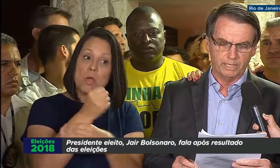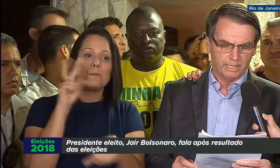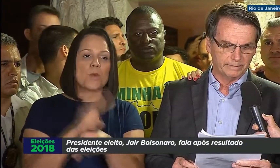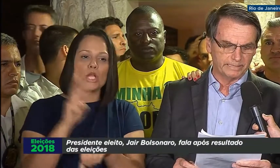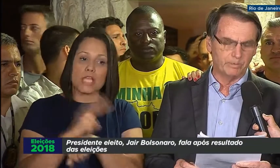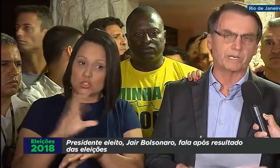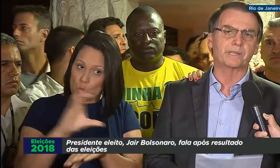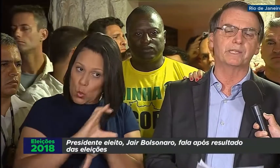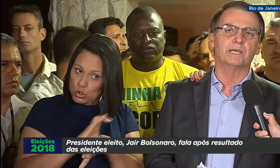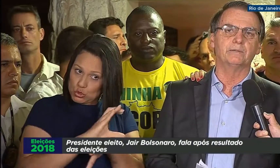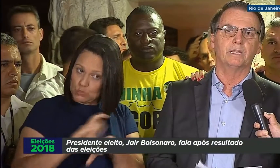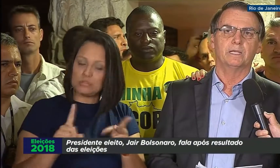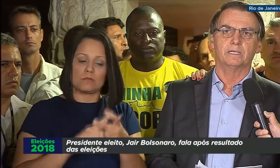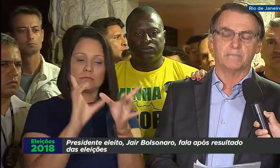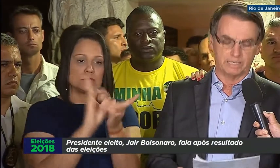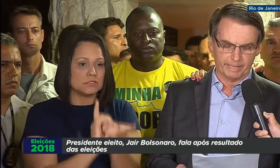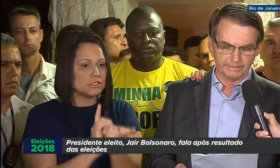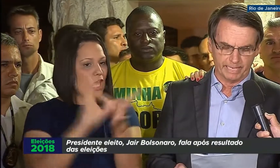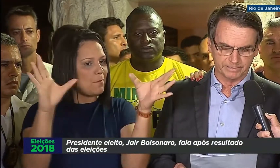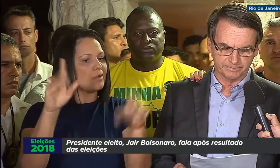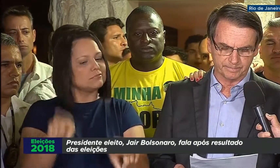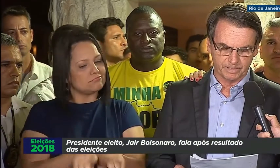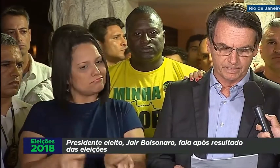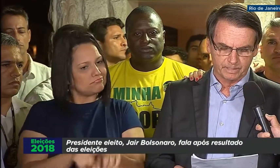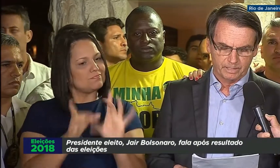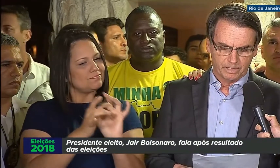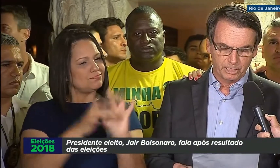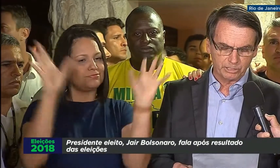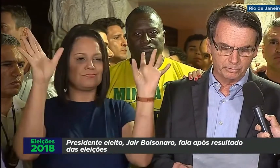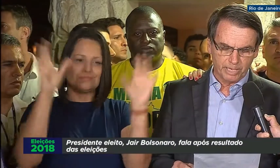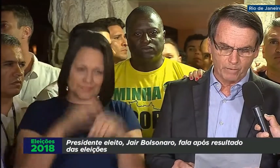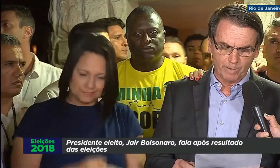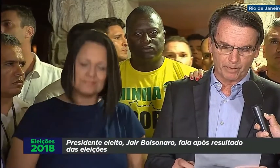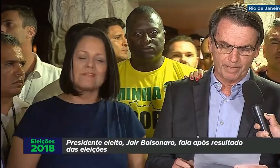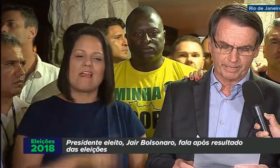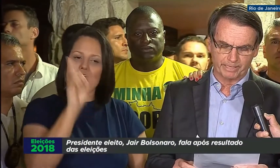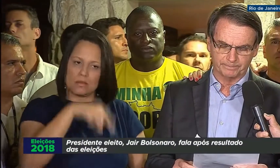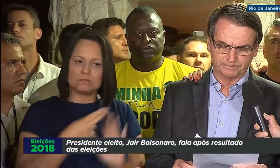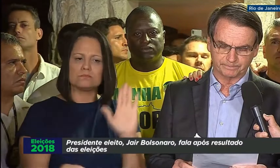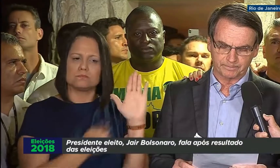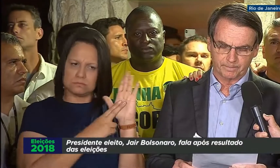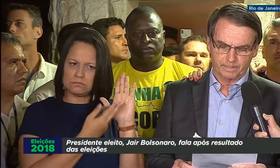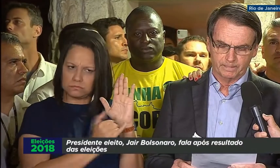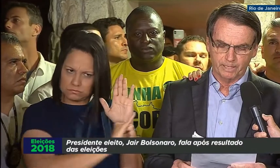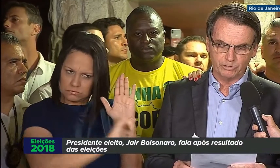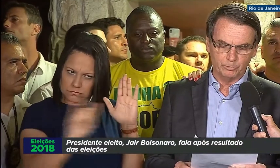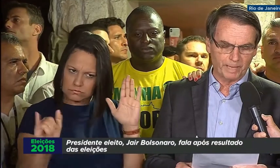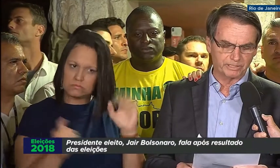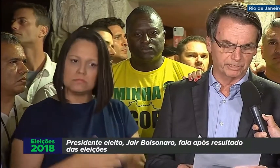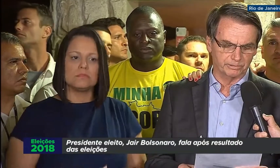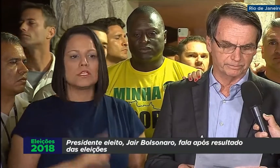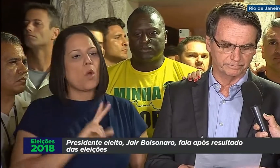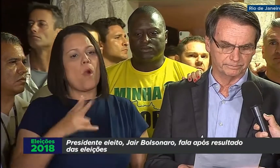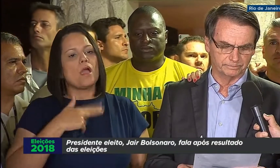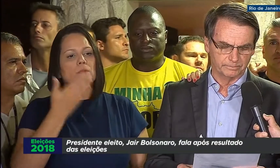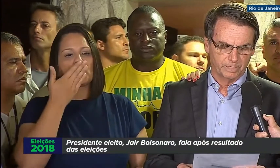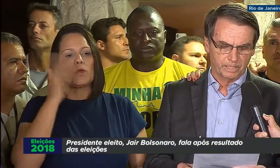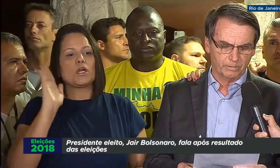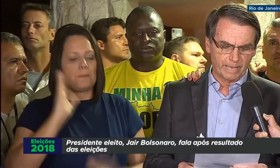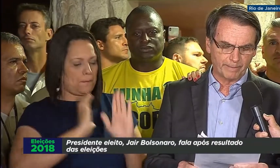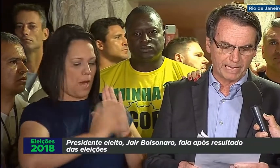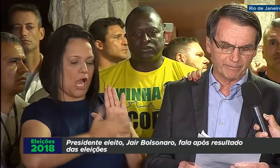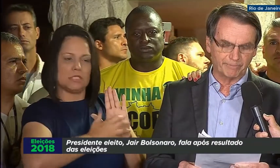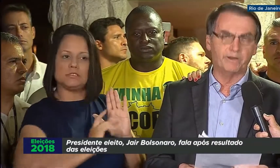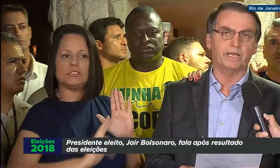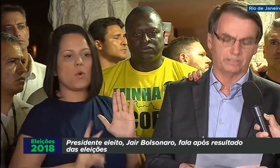Constituição, da democracia e da liberdade. Isso é uma promessa, não de um partido,